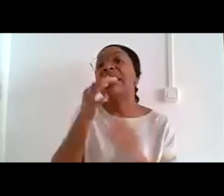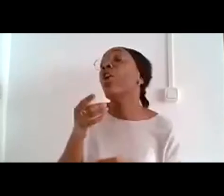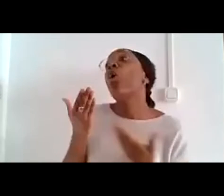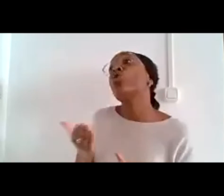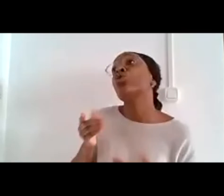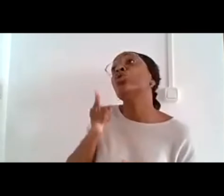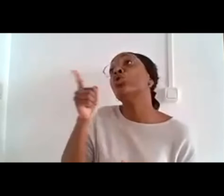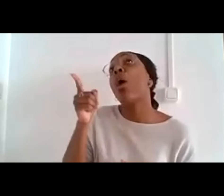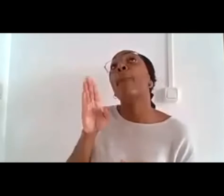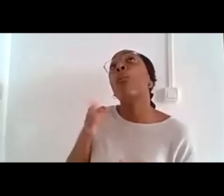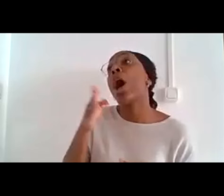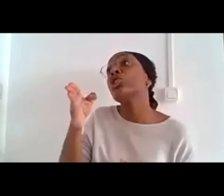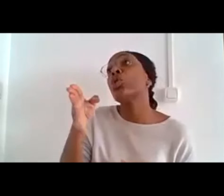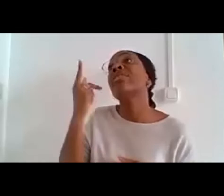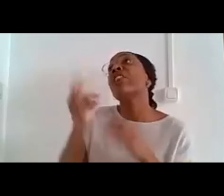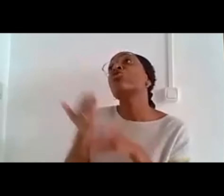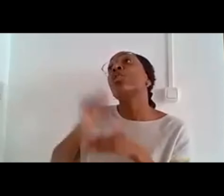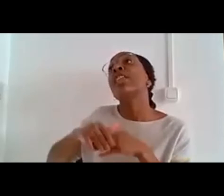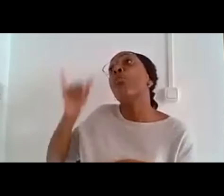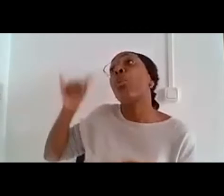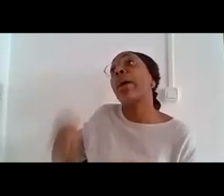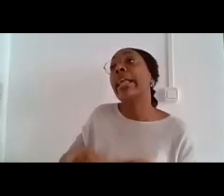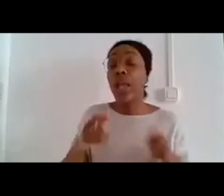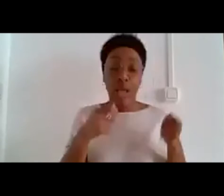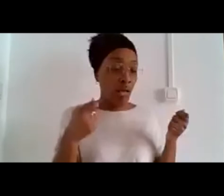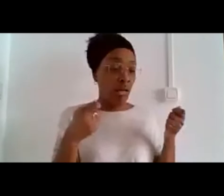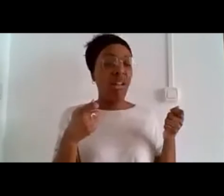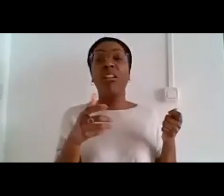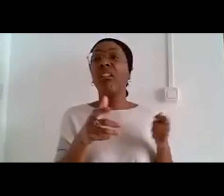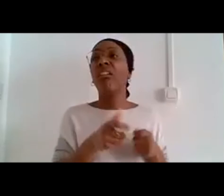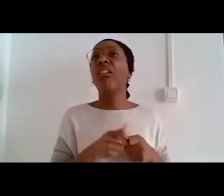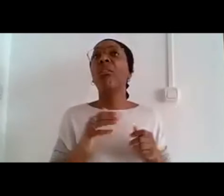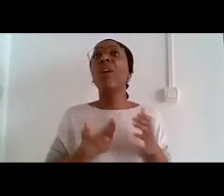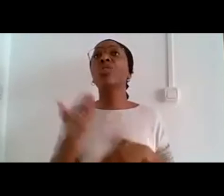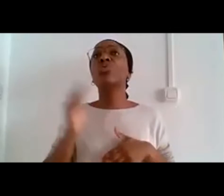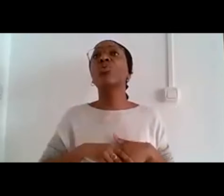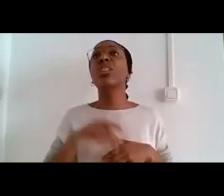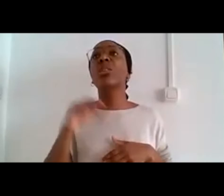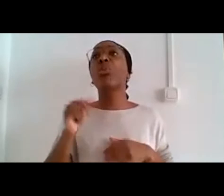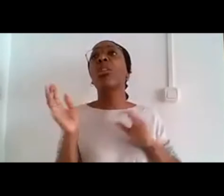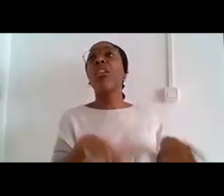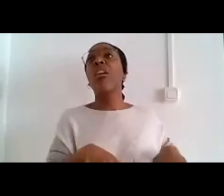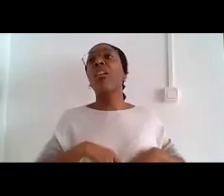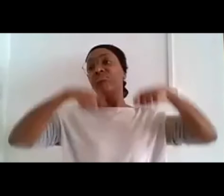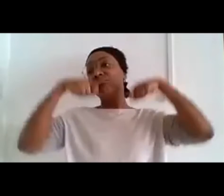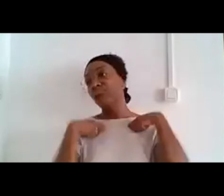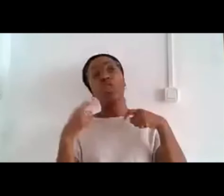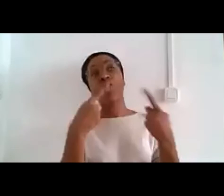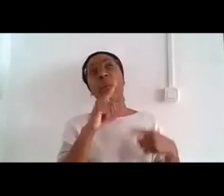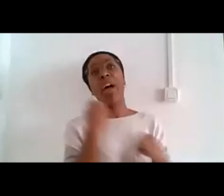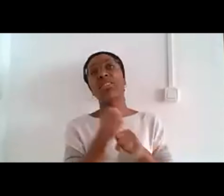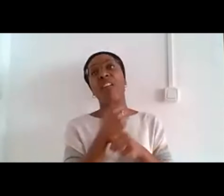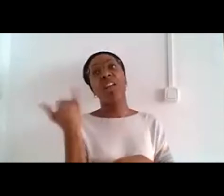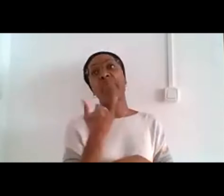mars, t'es un poisson, ta journée elle sera pourrie», le gars il sortait pas de chez lui, il restait sous son oreiller et il disait: «Non, non, patron, je viens pas travailler, je me